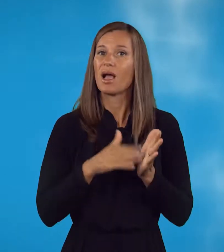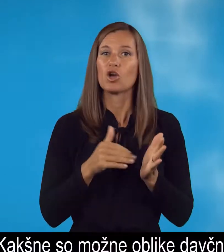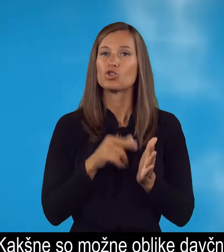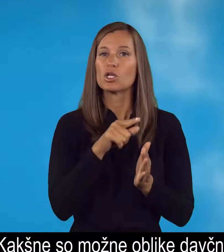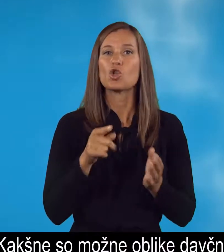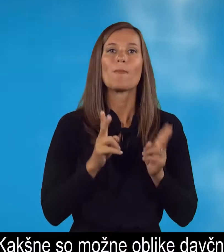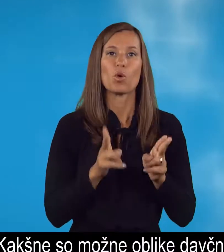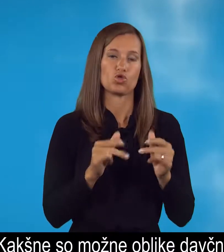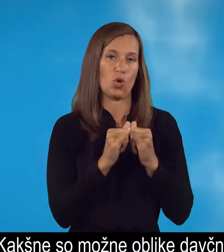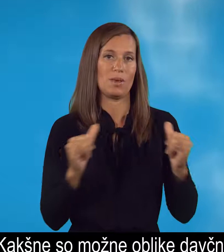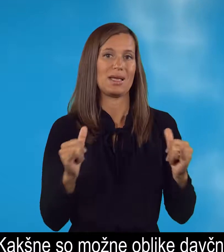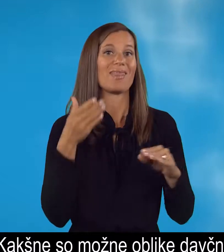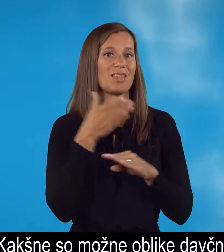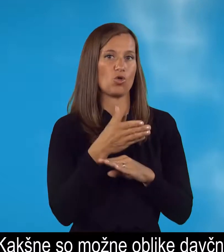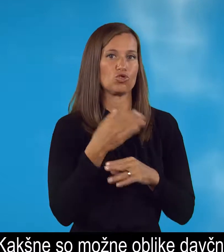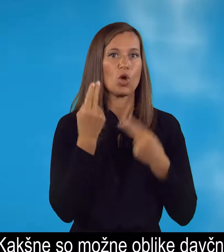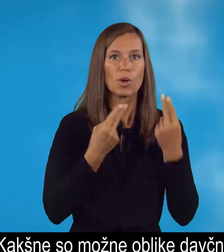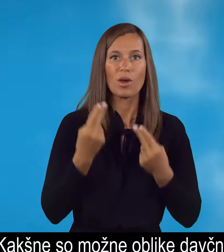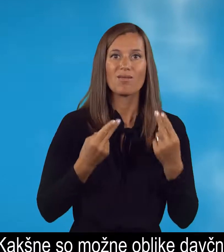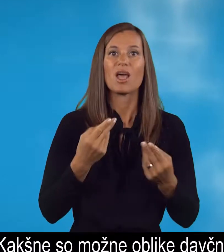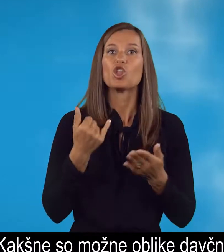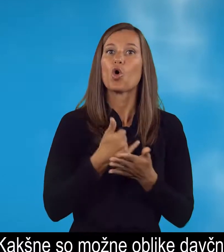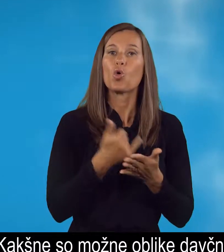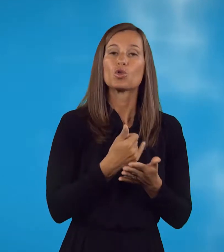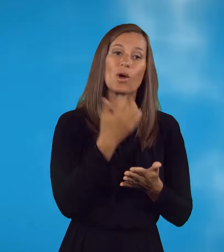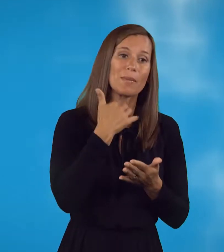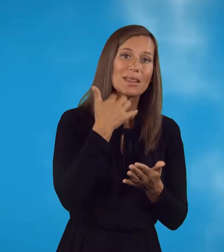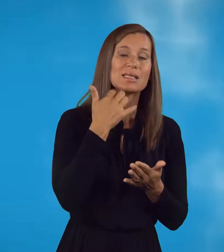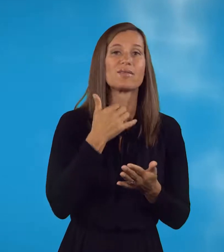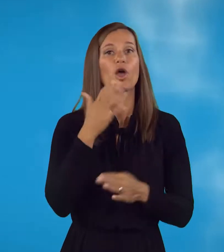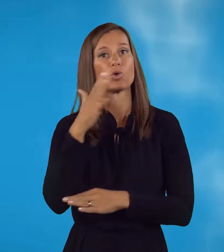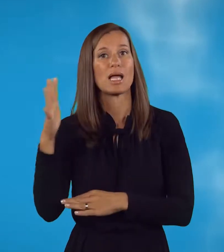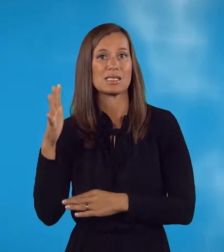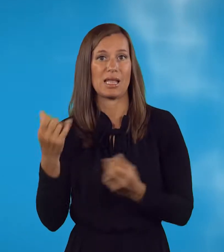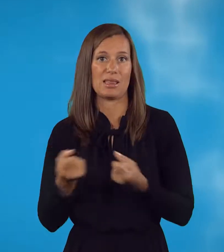Kakšne so možne oblike davčne obravnave dohodkov kmetijske in gozdarske dejavnosti?